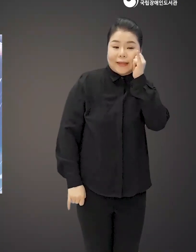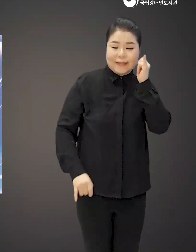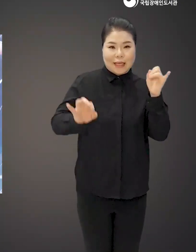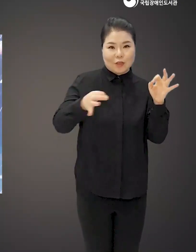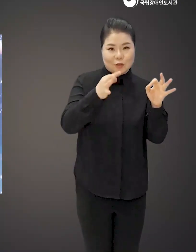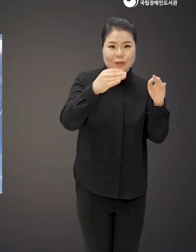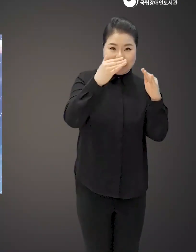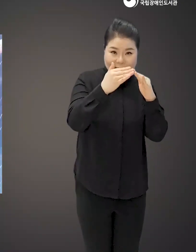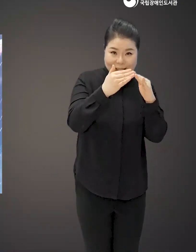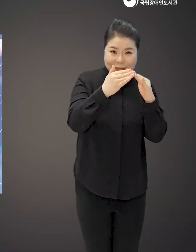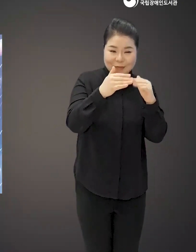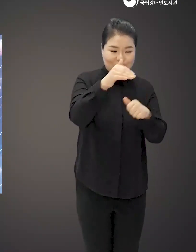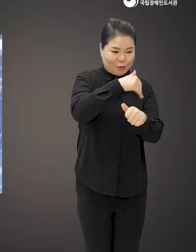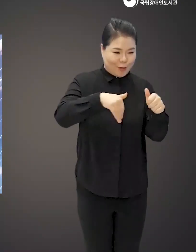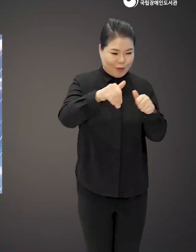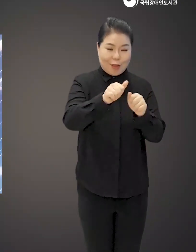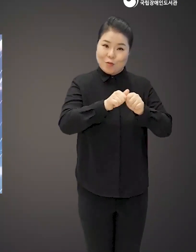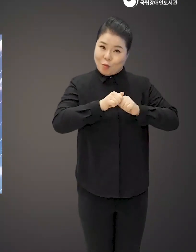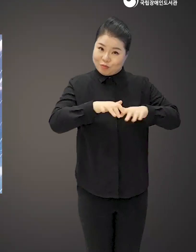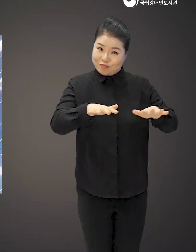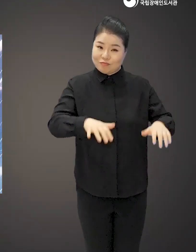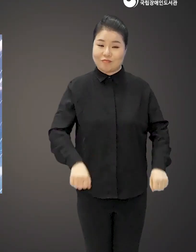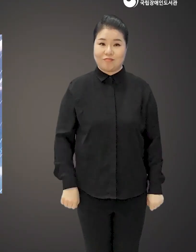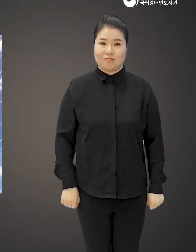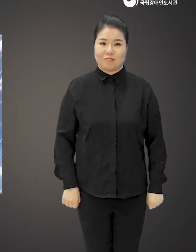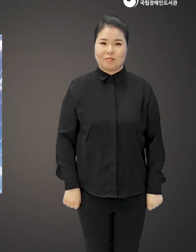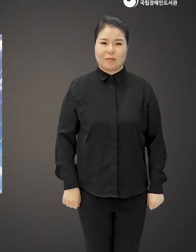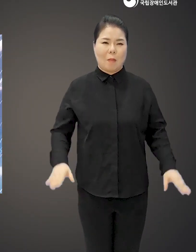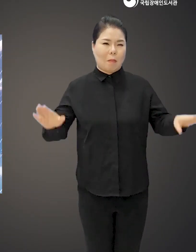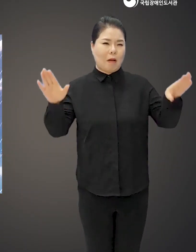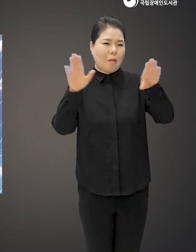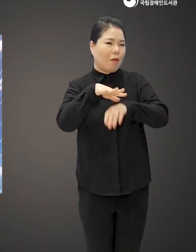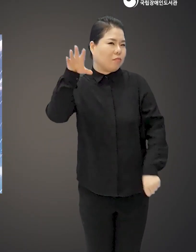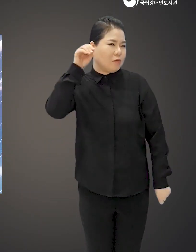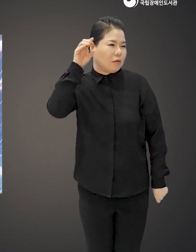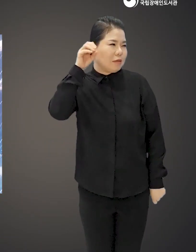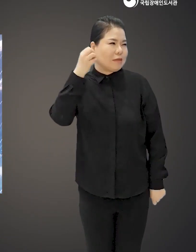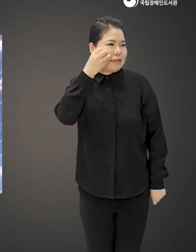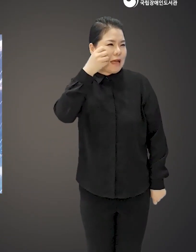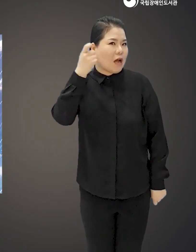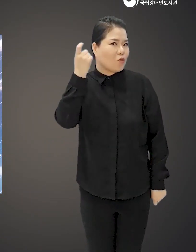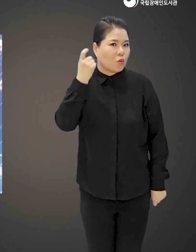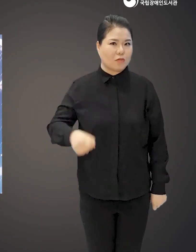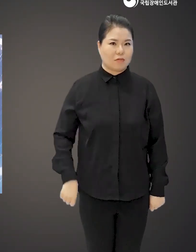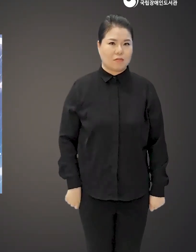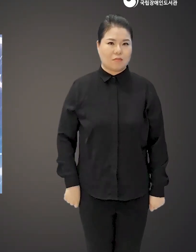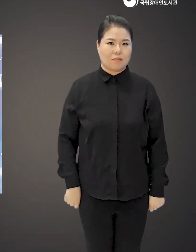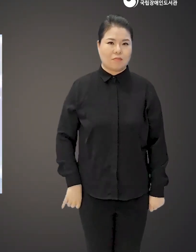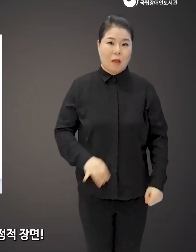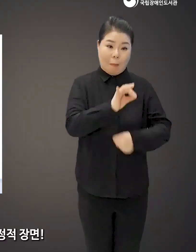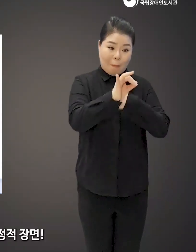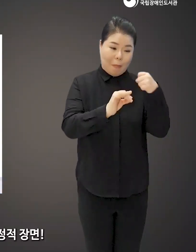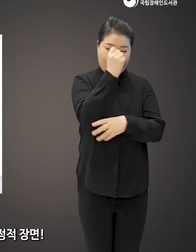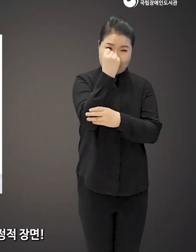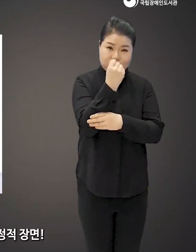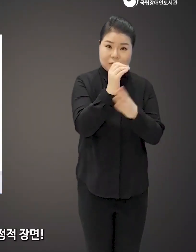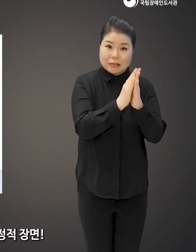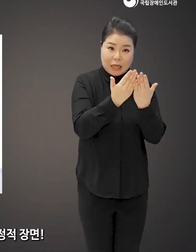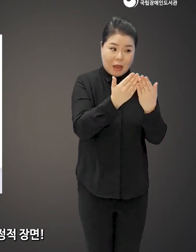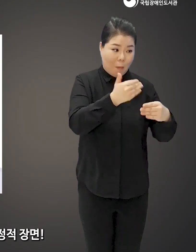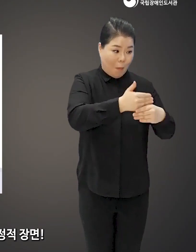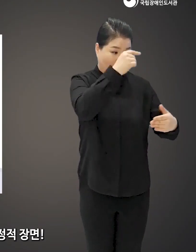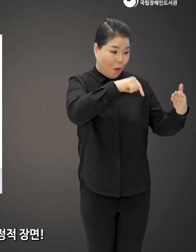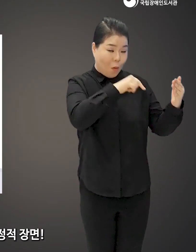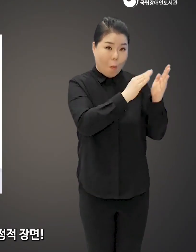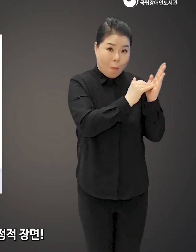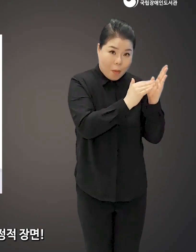방덕씨의 수선집을 둘러싼 쫄깃한 소문? 한밤중 들려오는 끼의 통소리? 100년 묵은 책